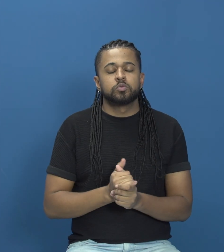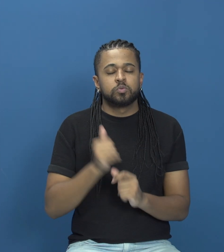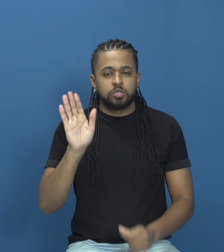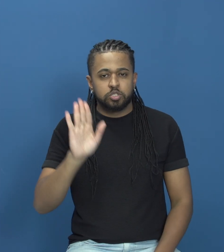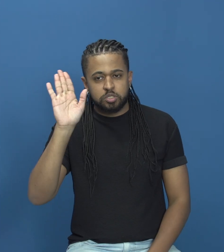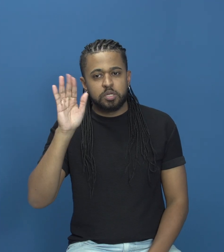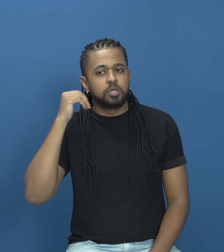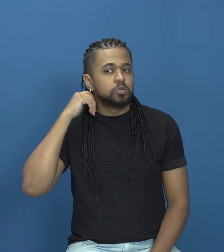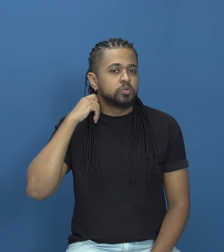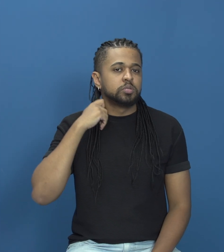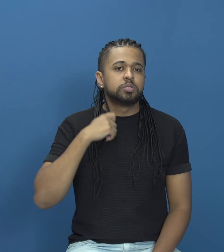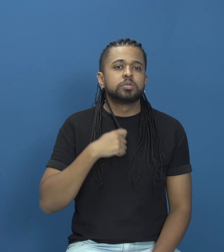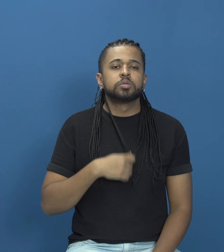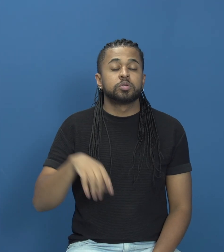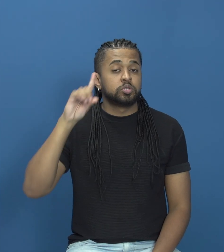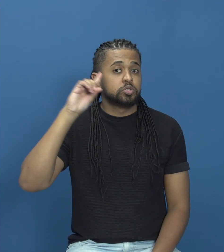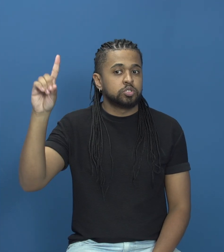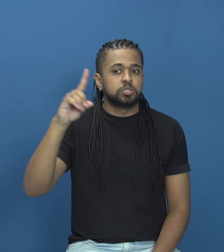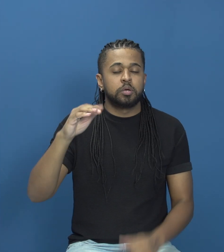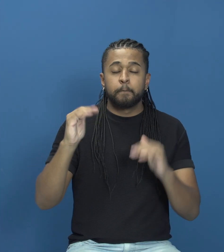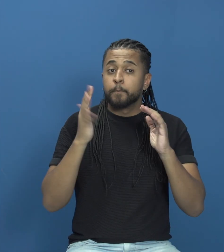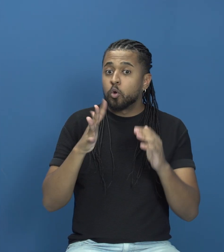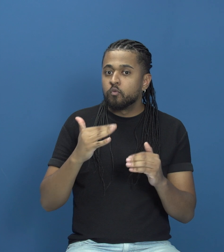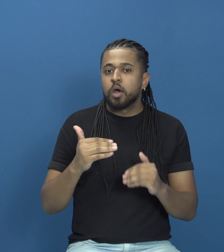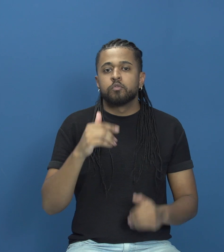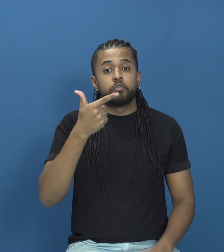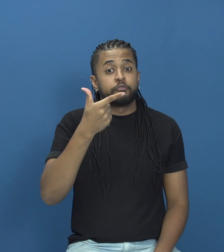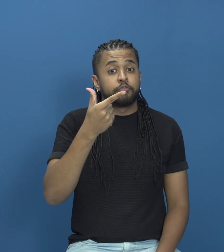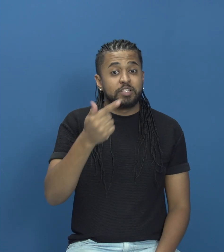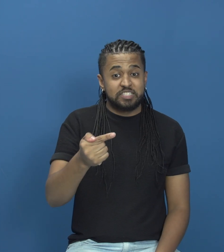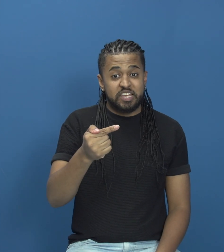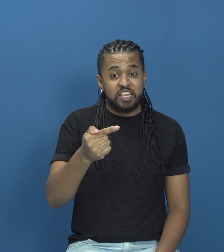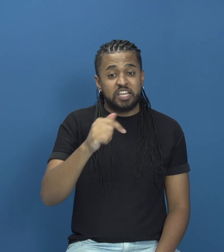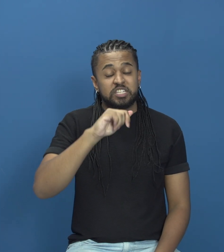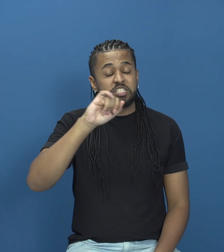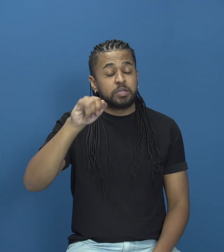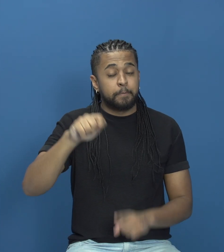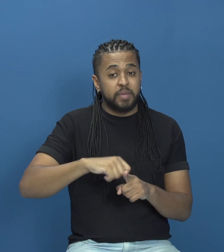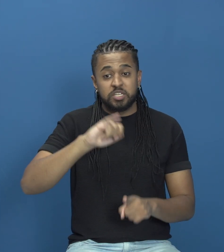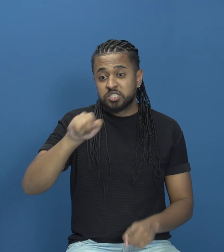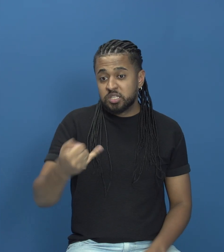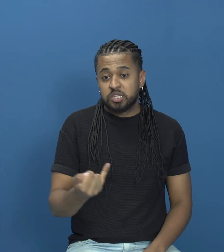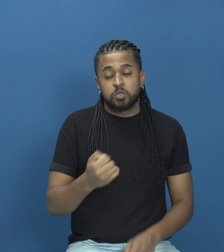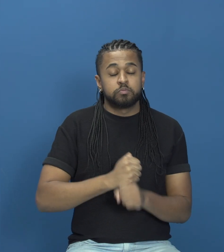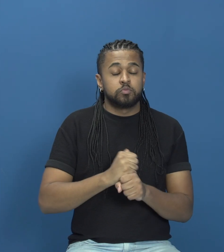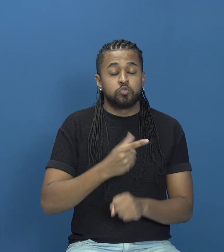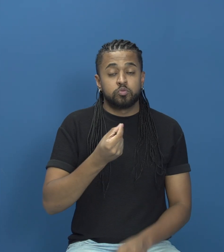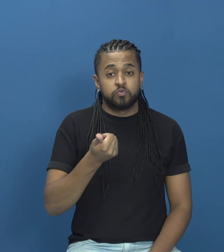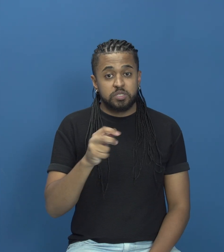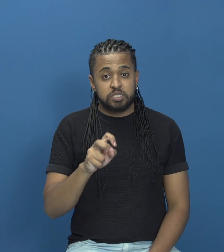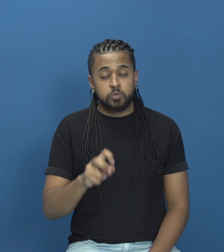candidatos, das candidatas, na data provável de 27 de janeiro de